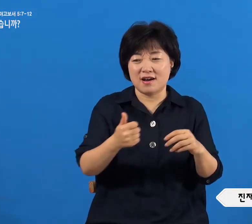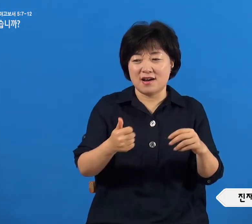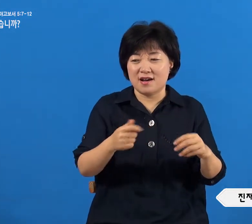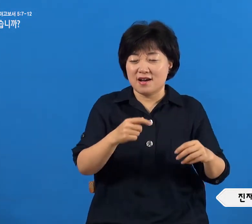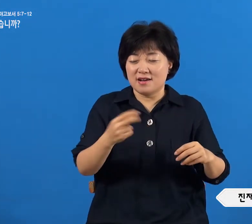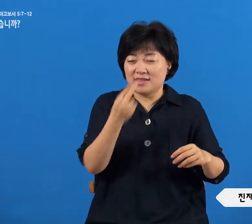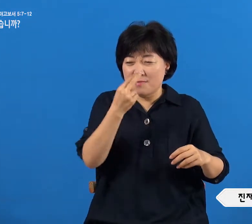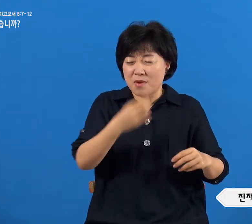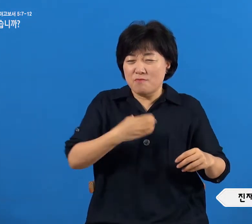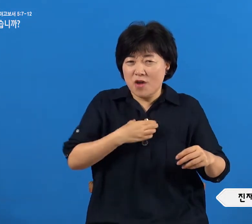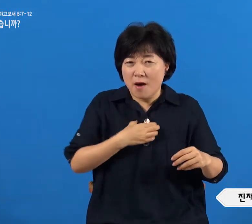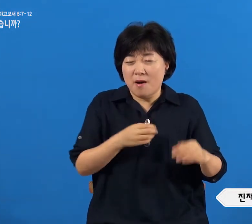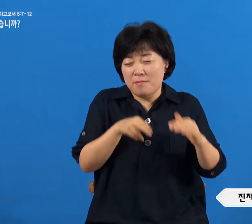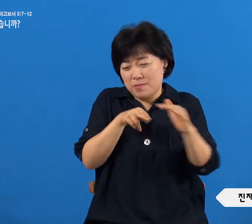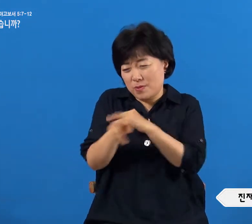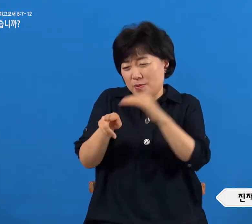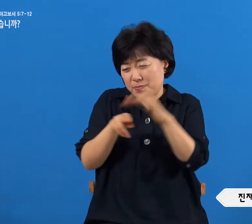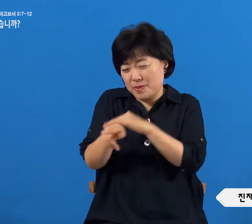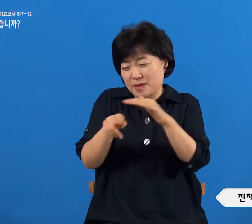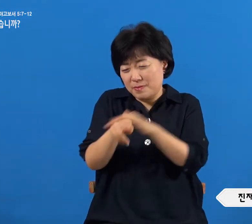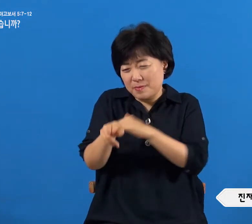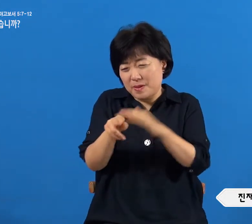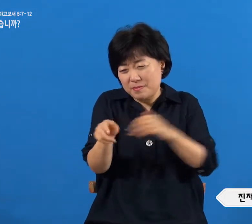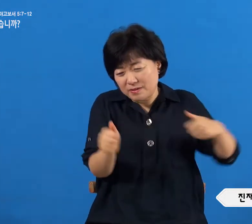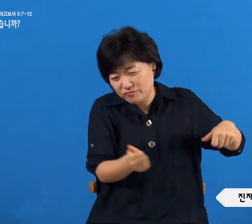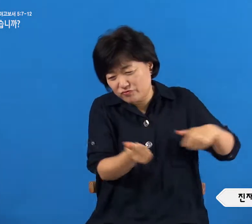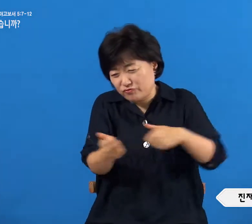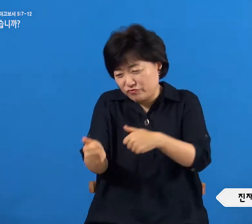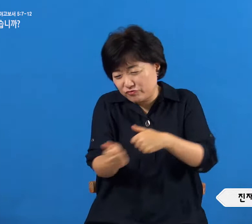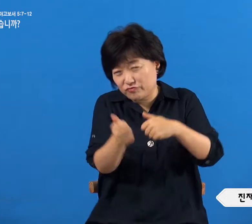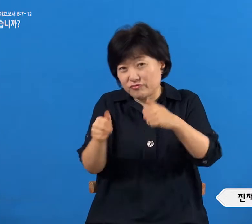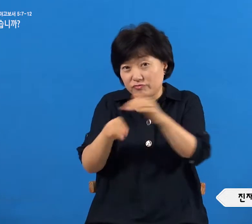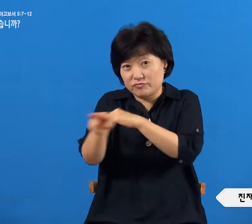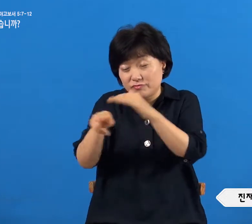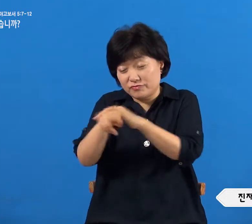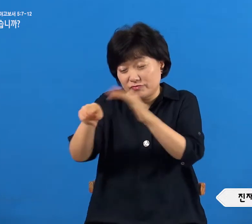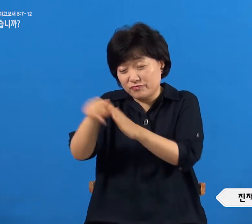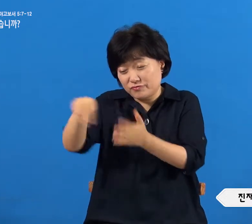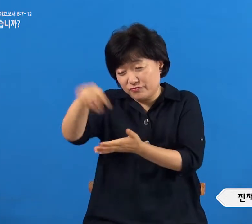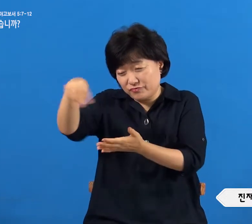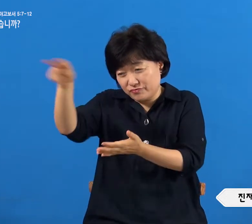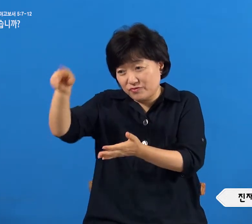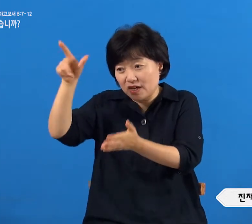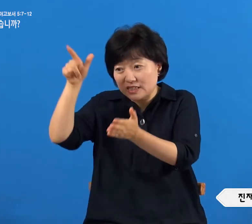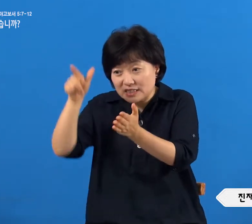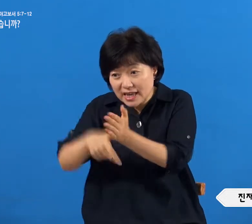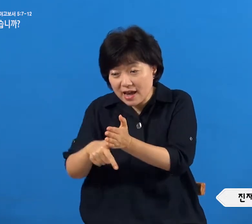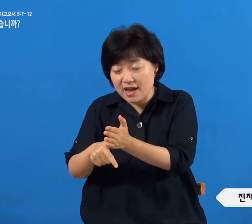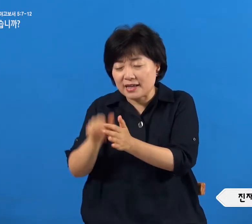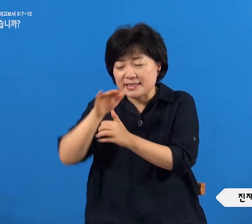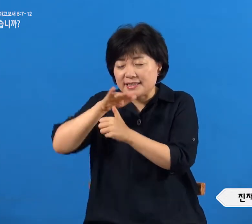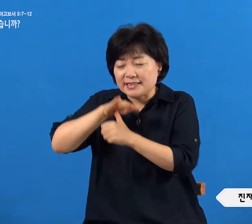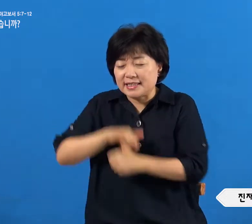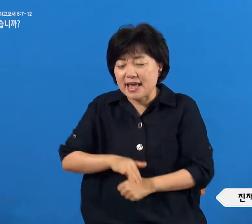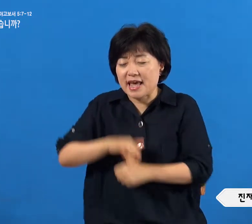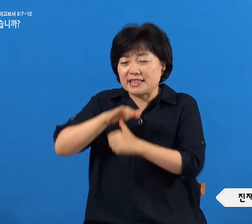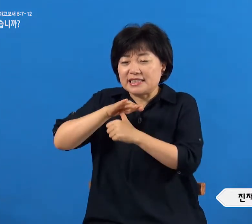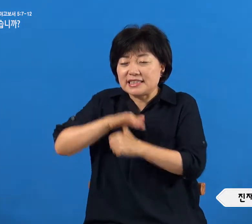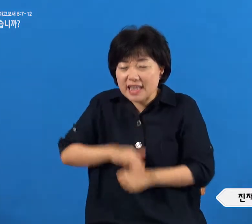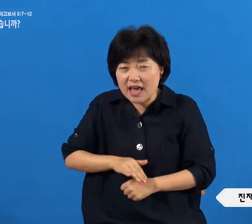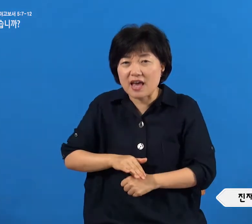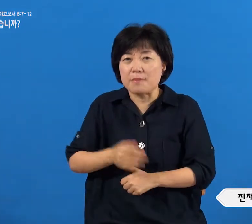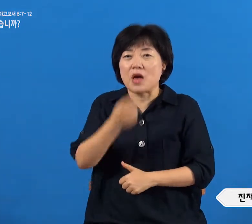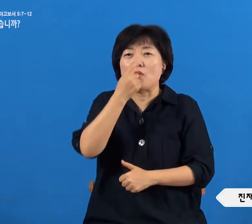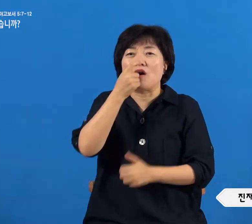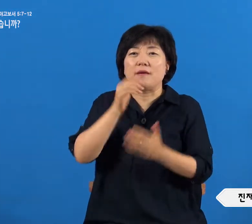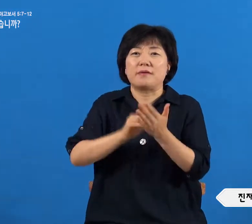그렇게 도망 다니는 고난의 시간에 인내함을 배울 수 없었다면 그는 하나님의 마음에 가장 드는 자로 쓸